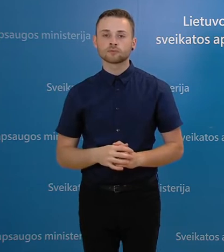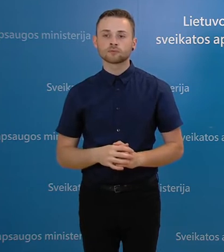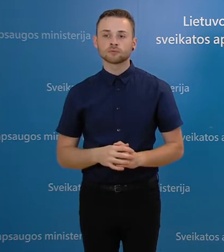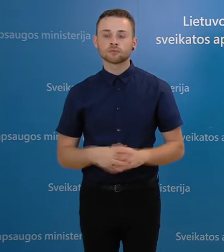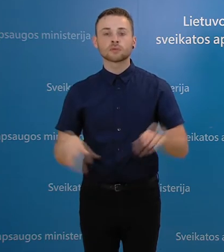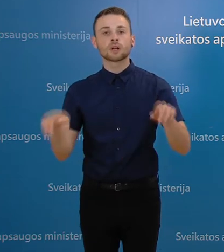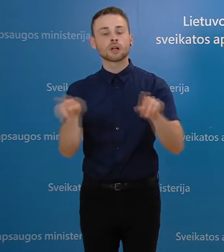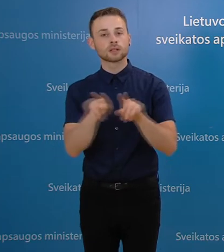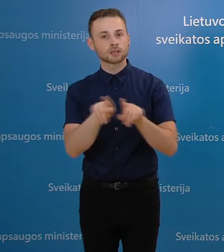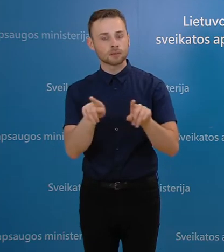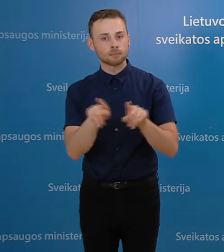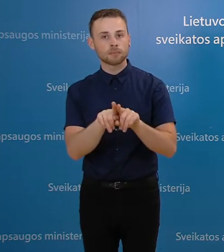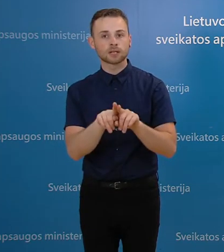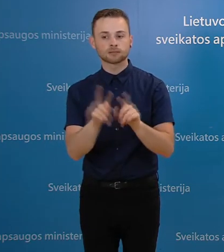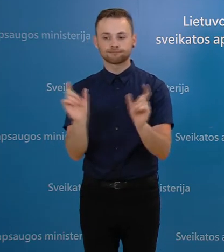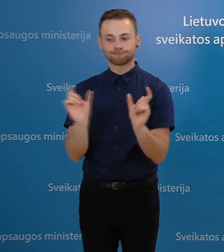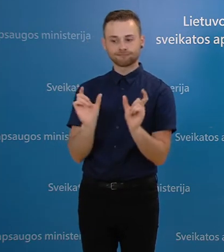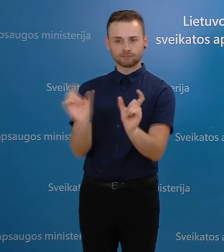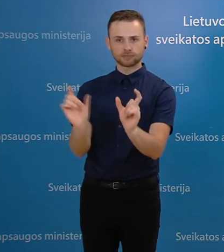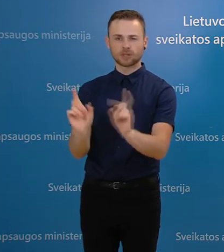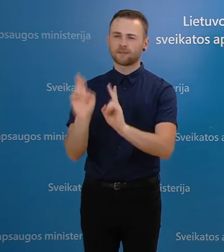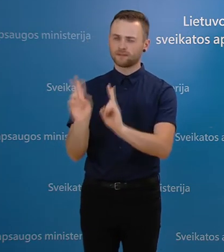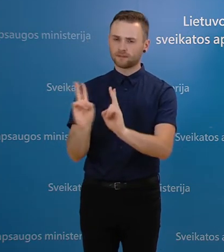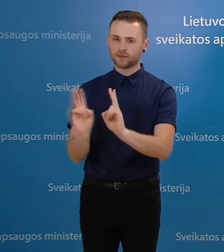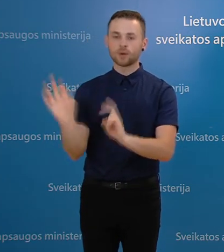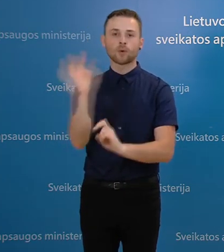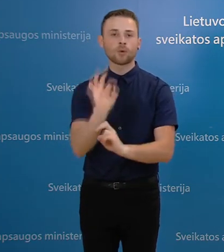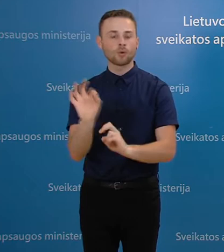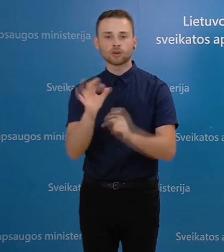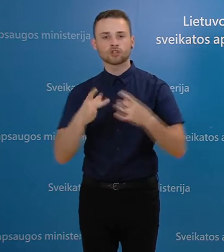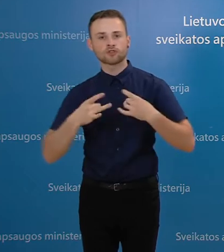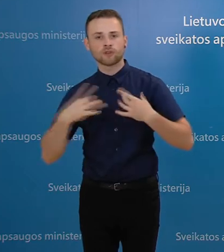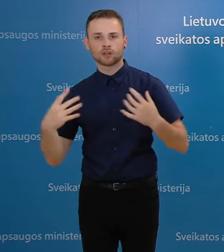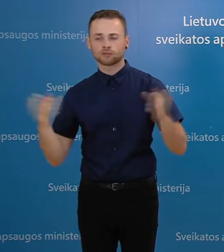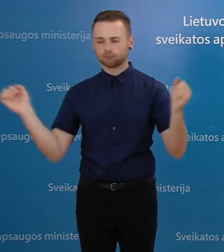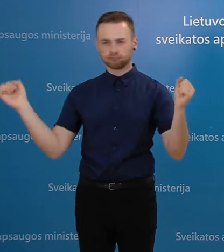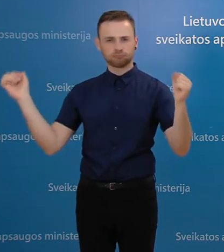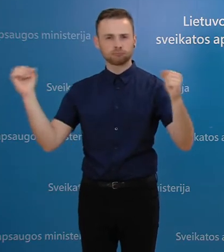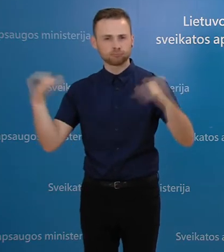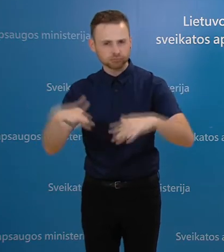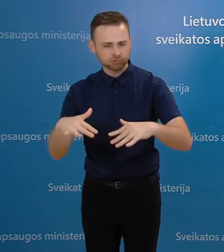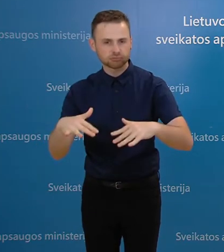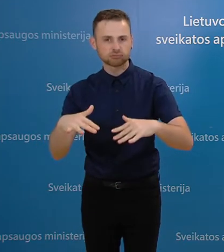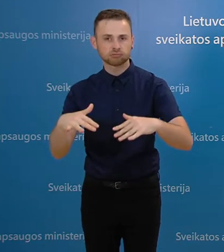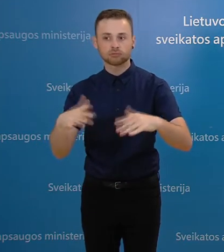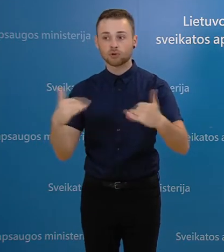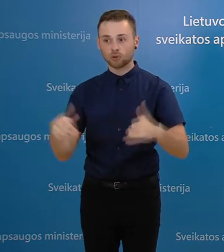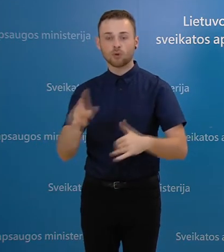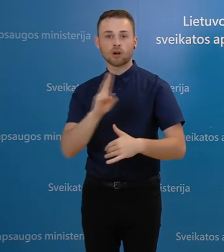išlikti apribojimai susiję su masiniais renginiais, kurių kalendorius jau